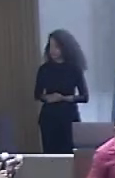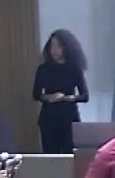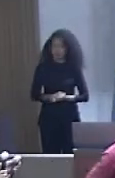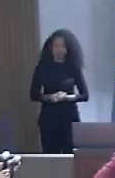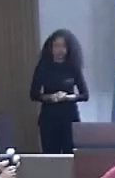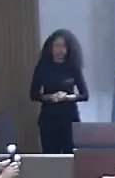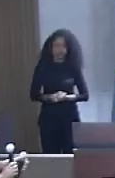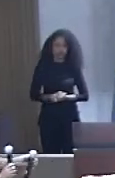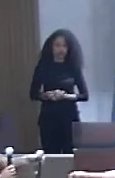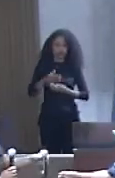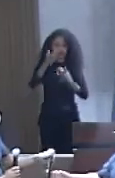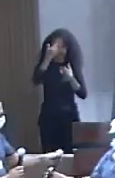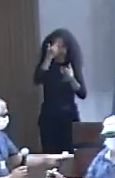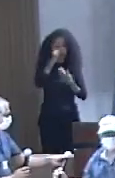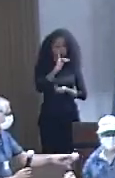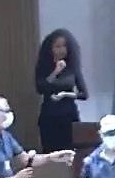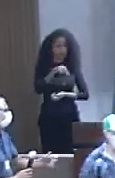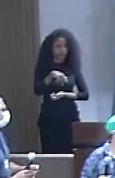Obrigado, Piquinho.